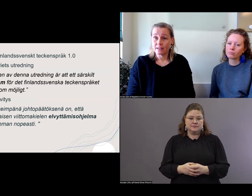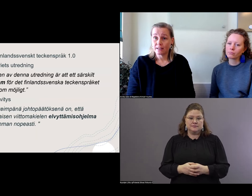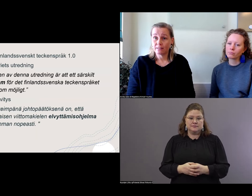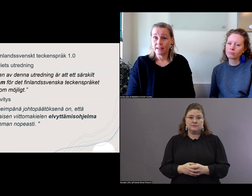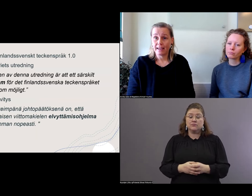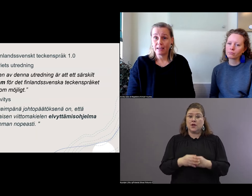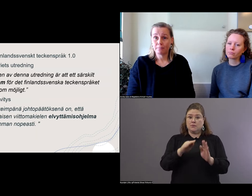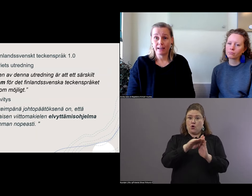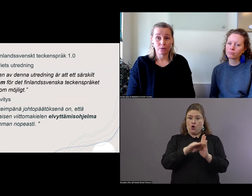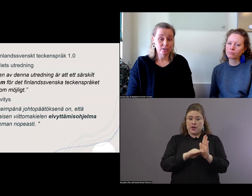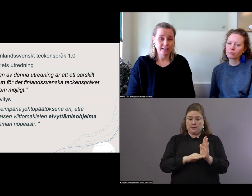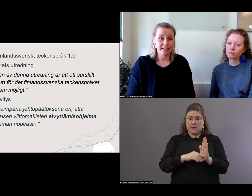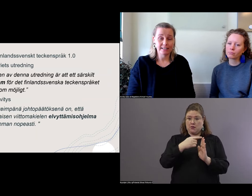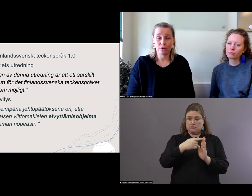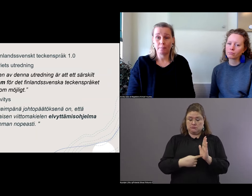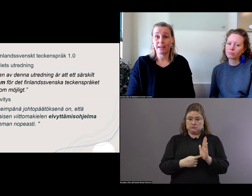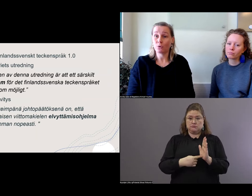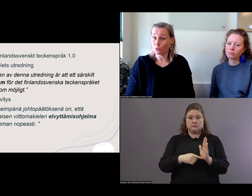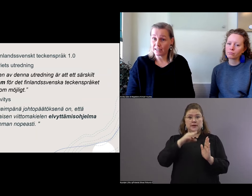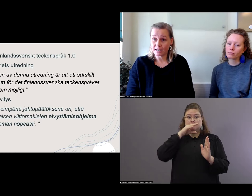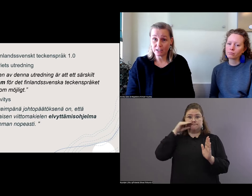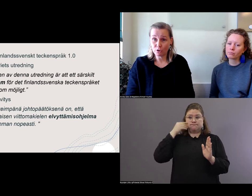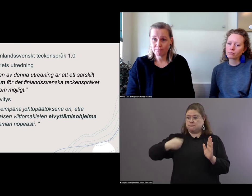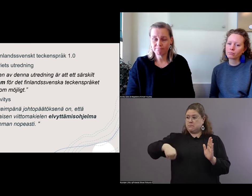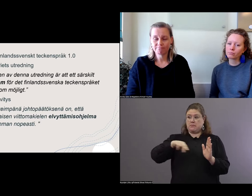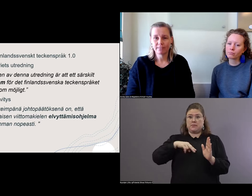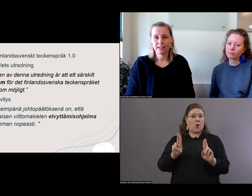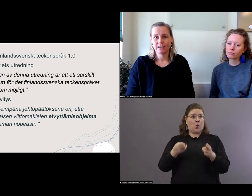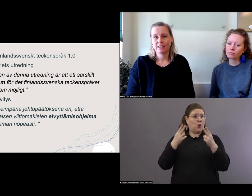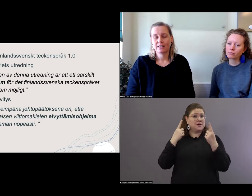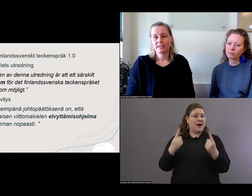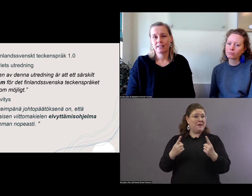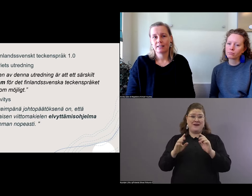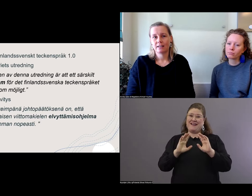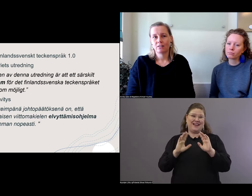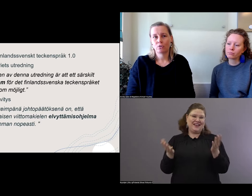Elvytysohjelma sinänsä ei meille ruotsinkielisille ole mikään uusi keksintö.